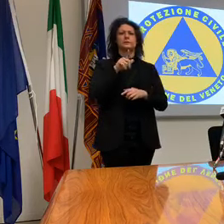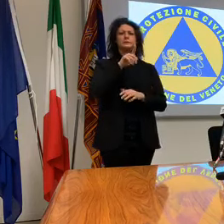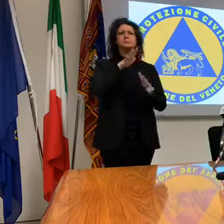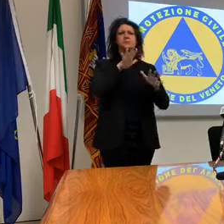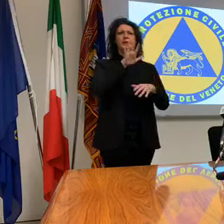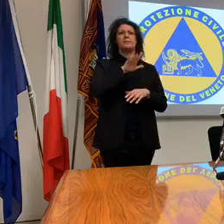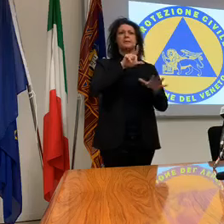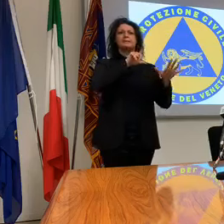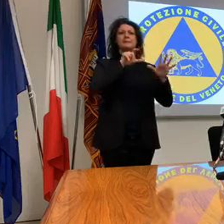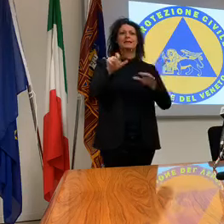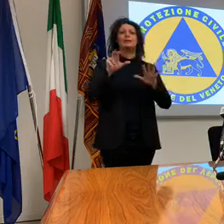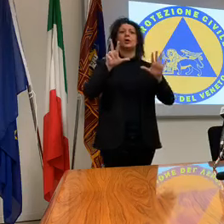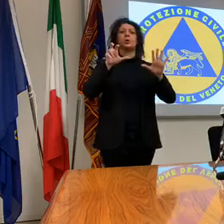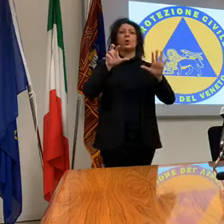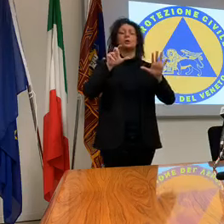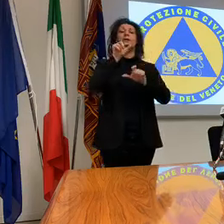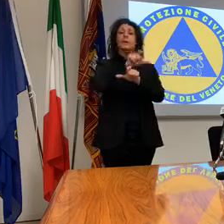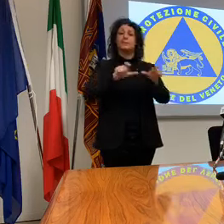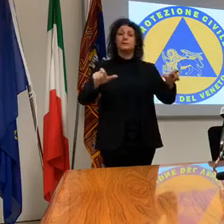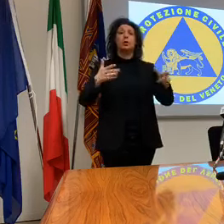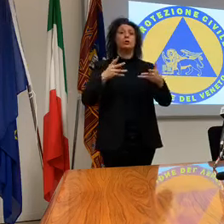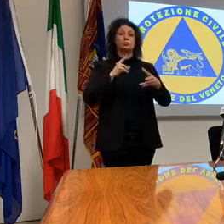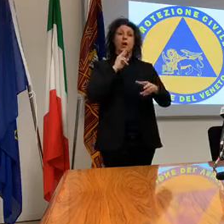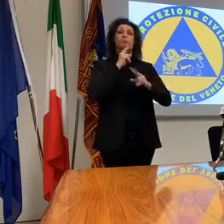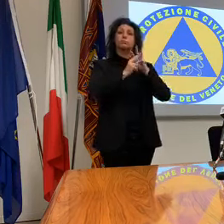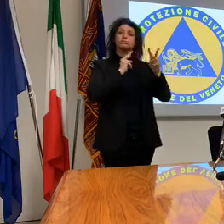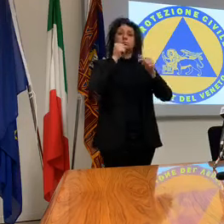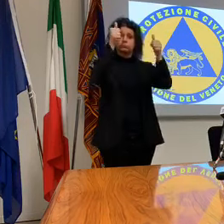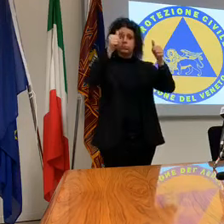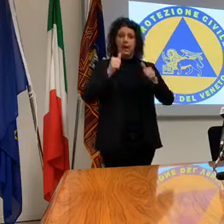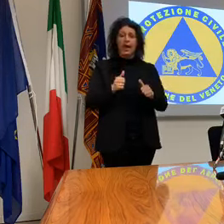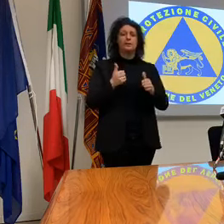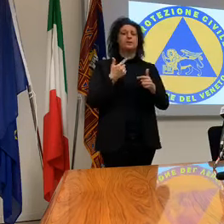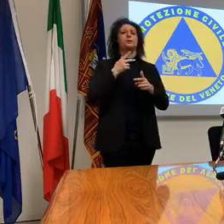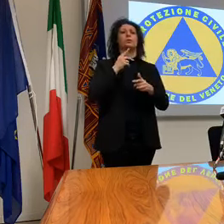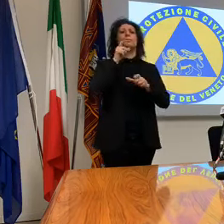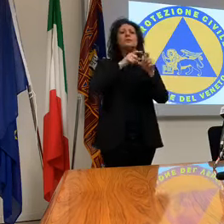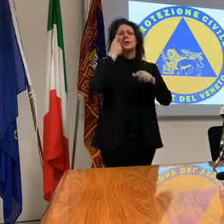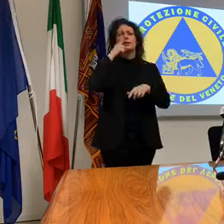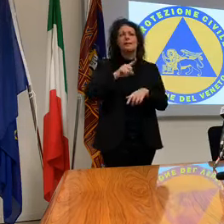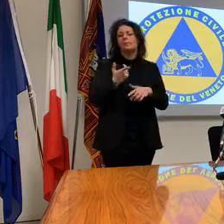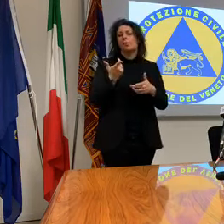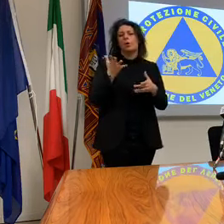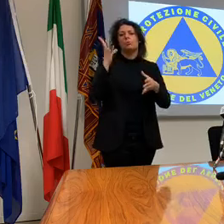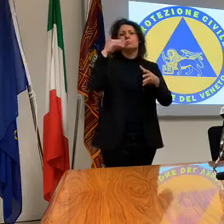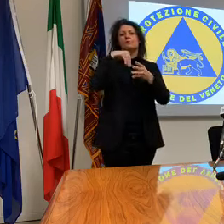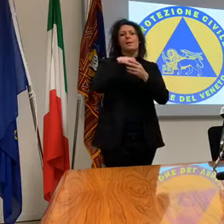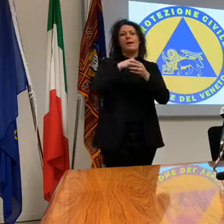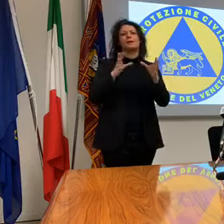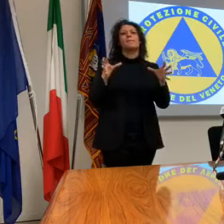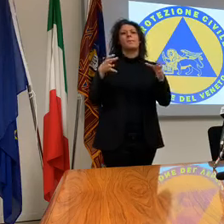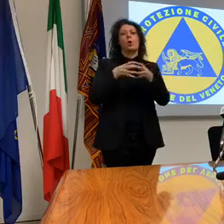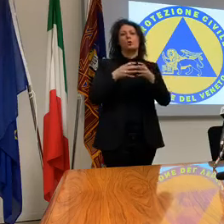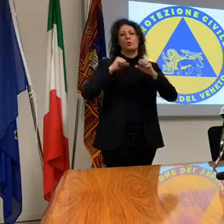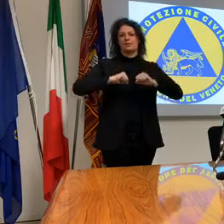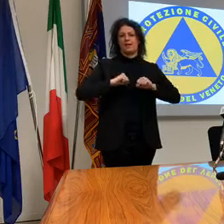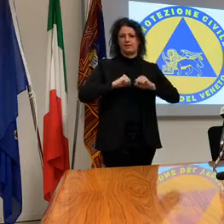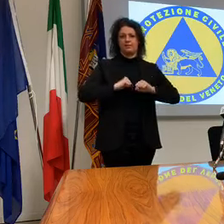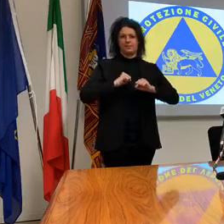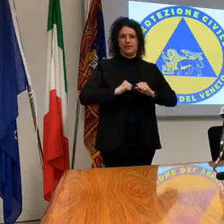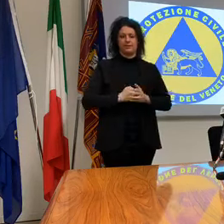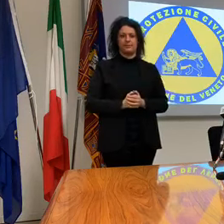780 persone che hanno risposto tra medici, infermieri, comparto, quindi operatori sociosanitari, e quindi è chiaro che le